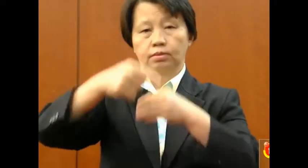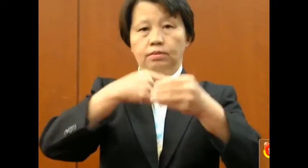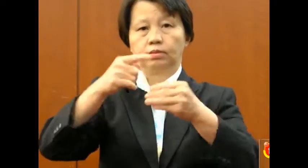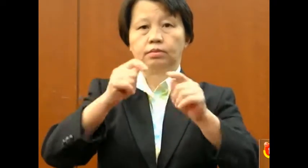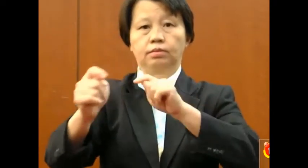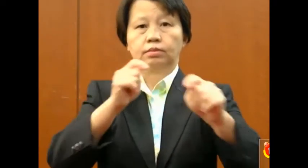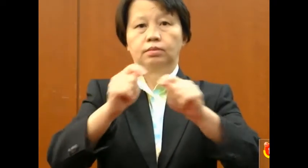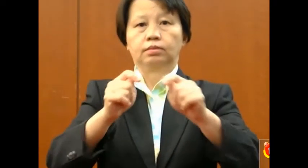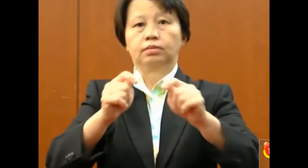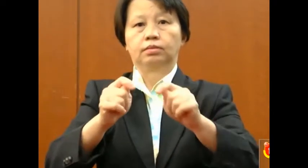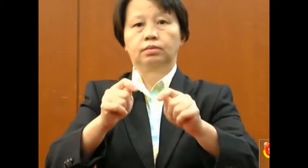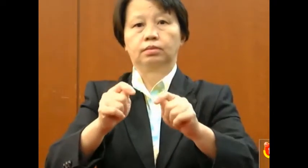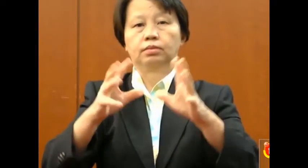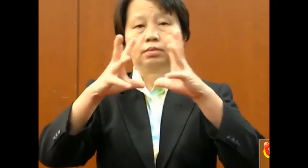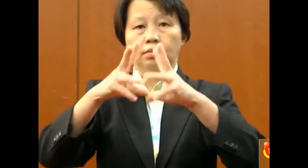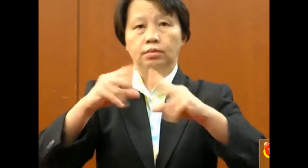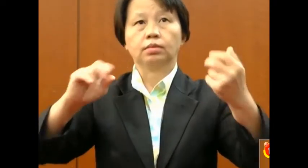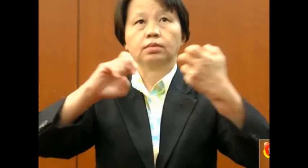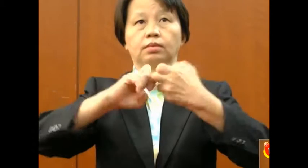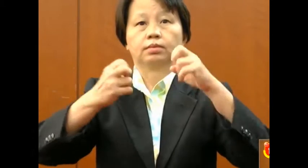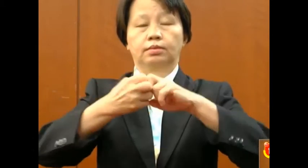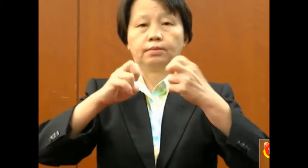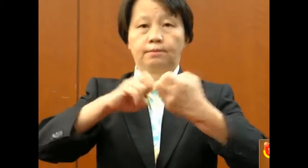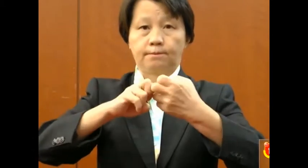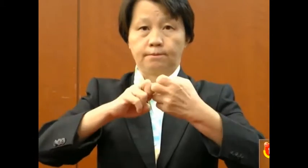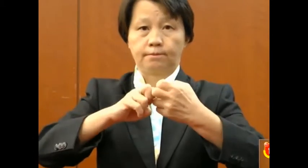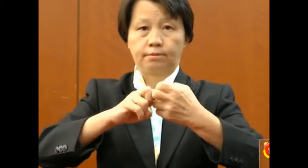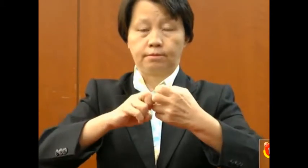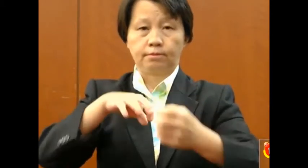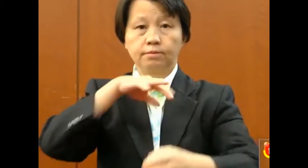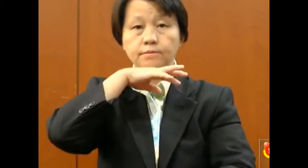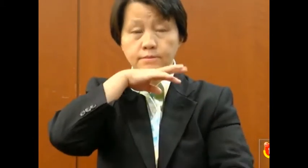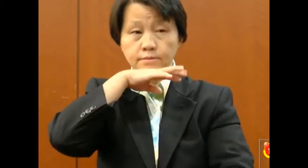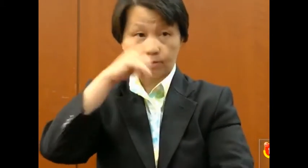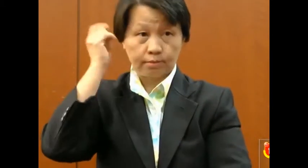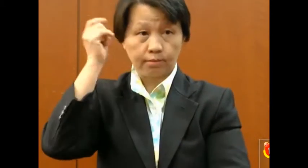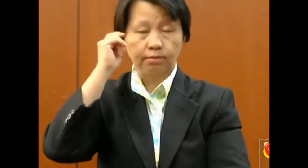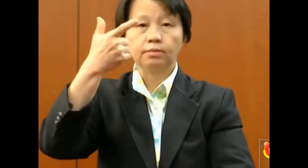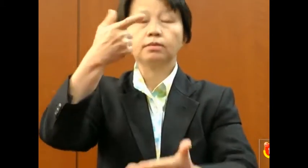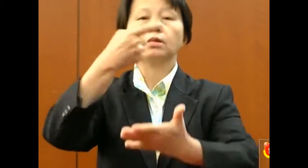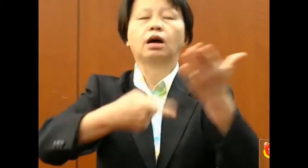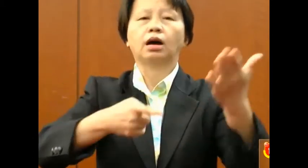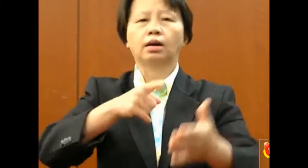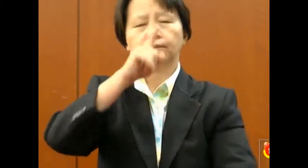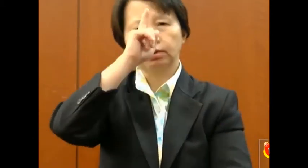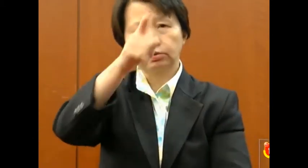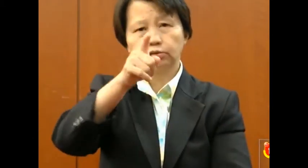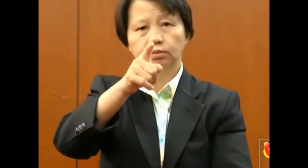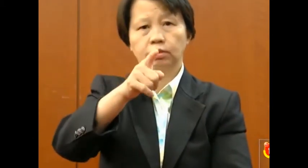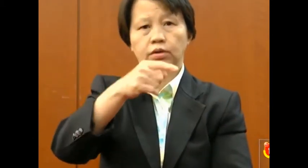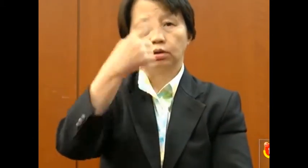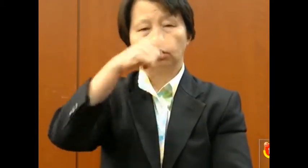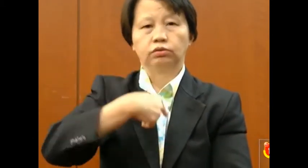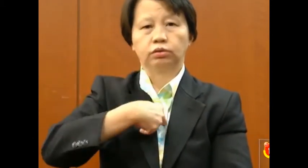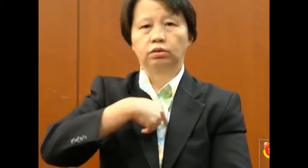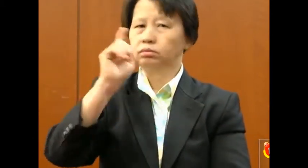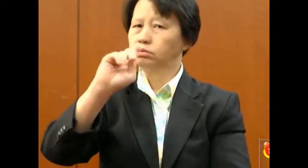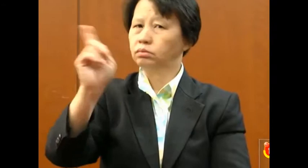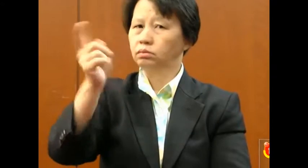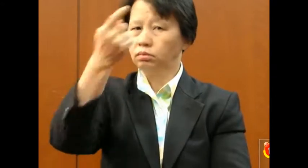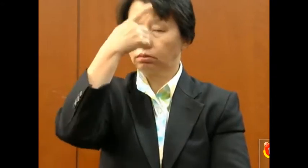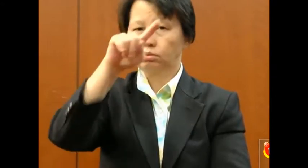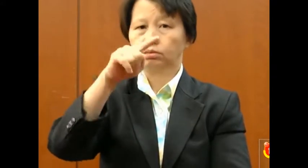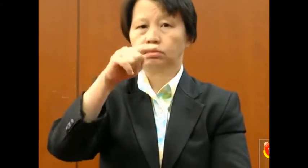tindakannya menangani masalah pencemaran tadi. Jadi apa sebenarnya, bagi saya tidak wajar untuk kita